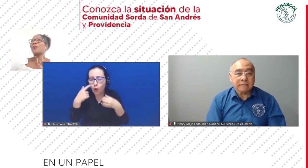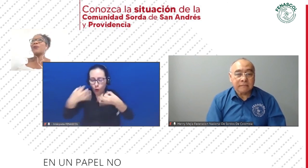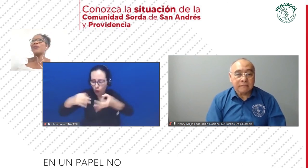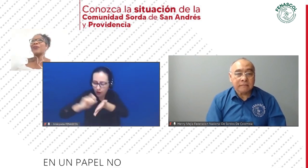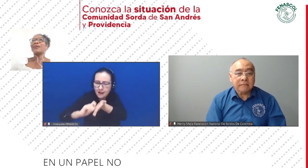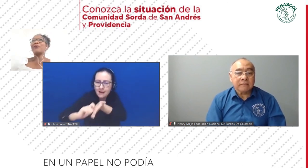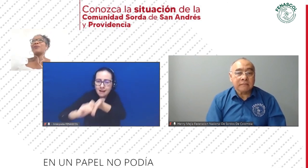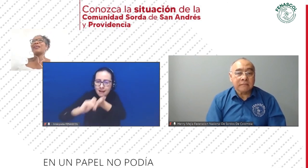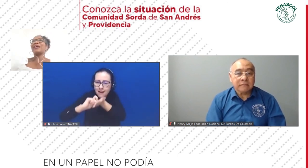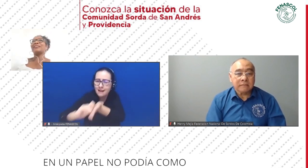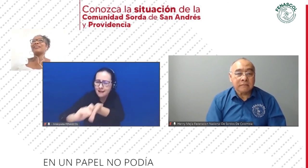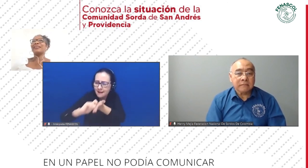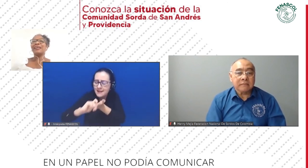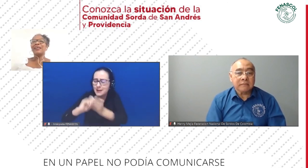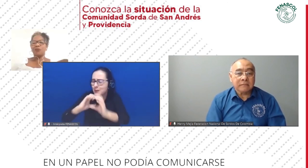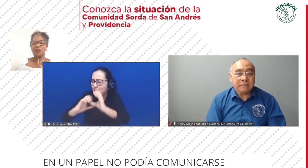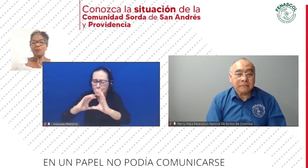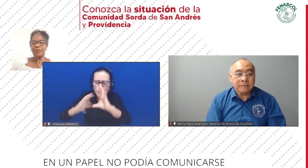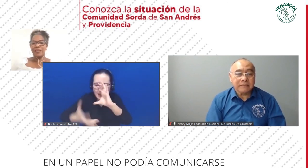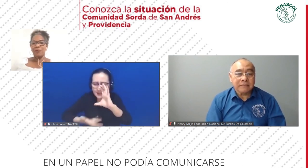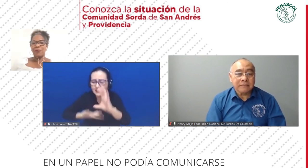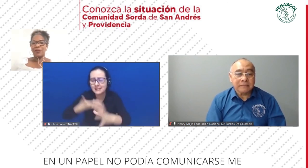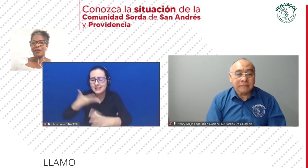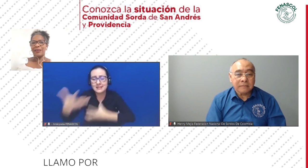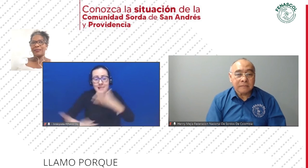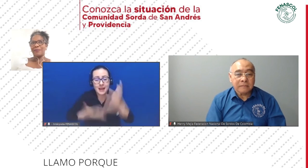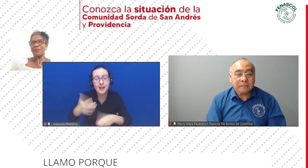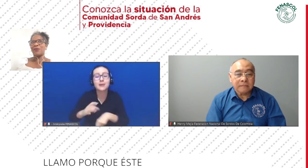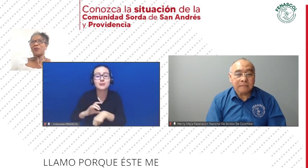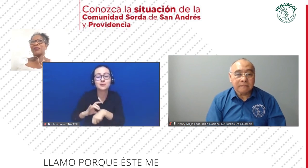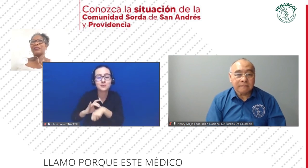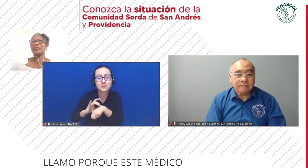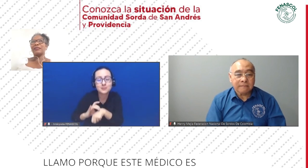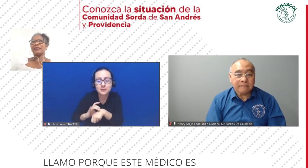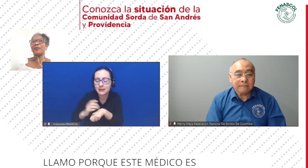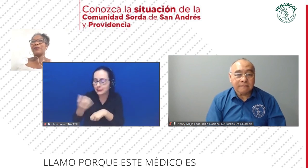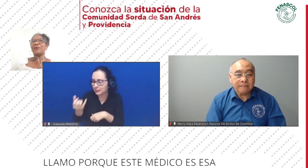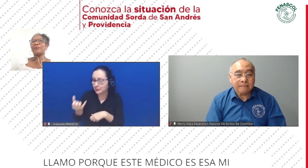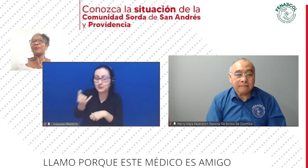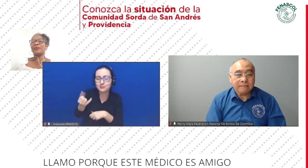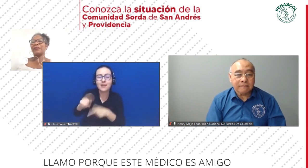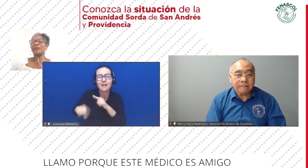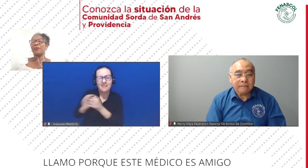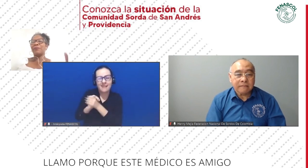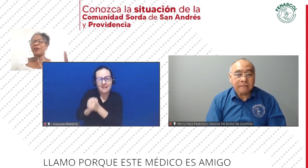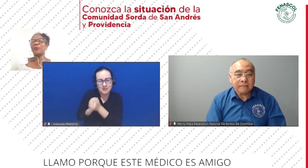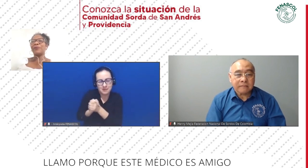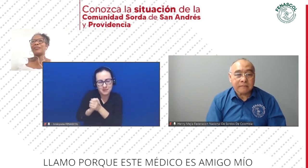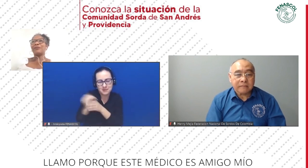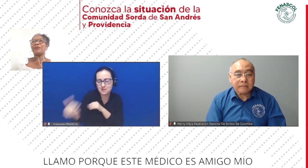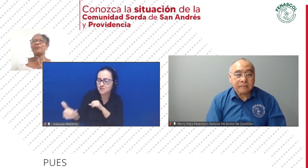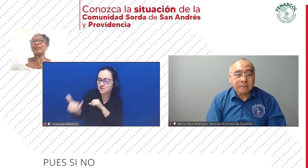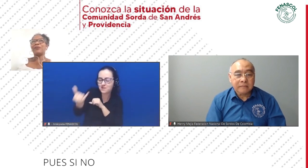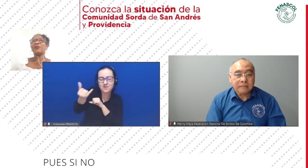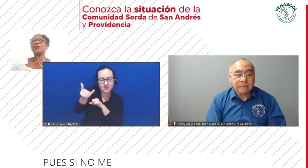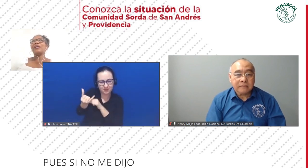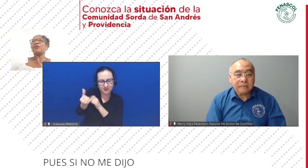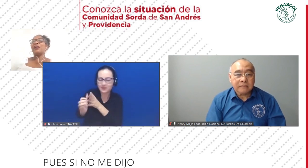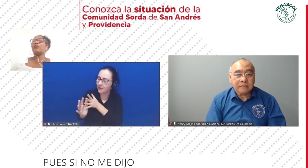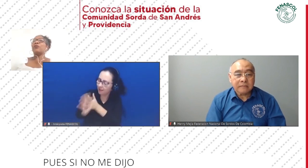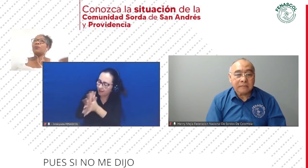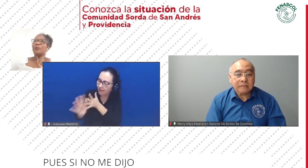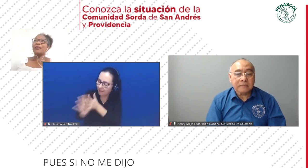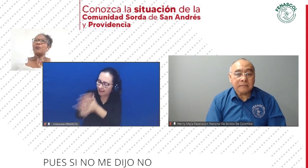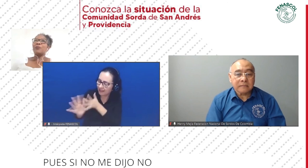no podía comunicarse entonces me llamó porque ese médico es es amigo mío puede siendo médico